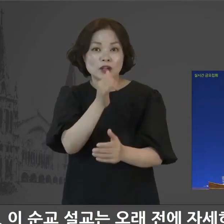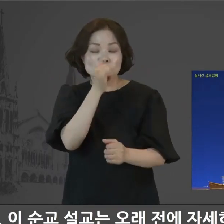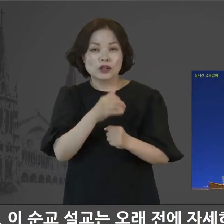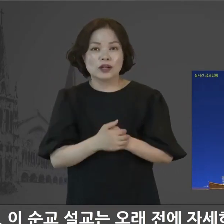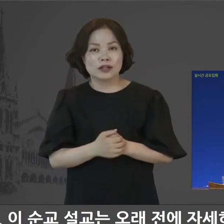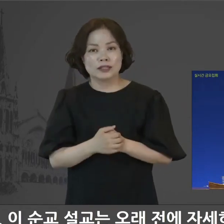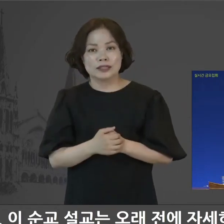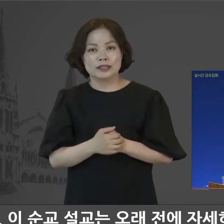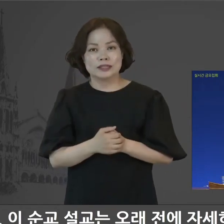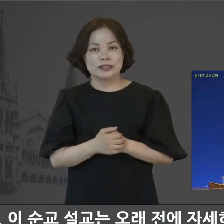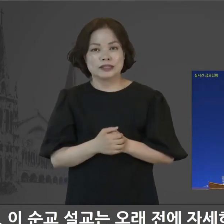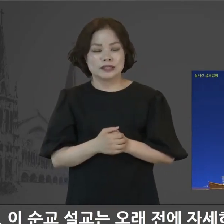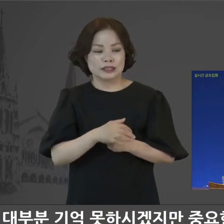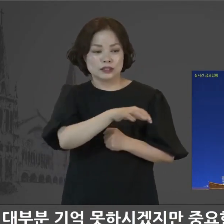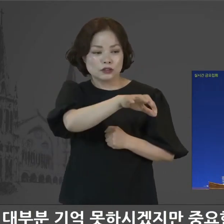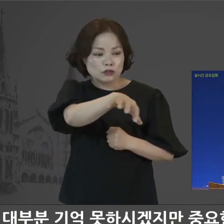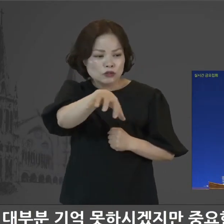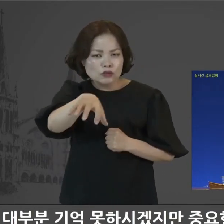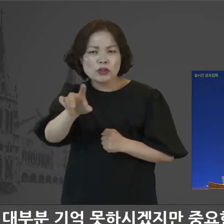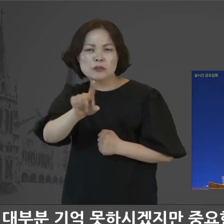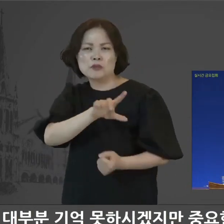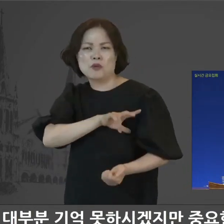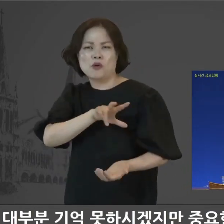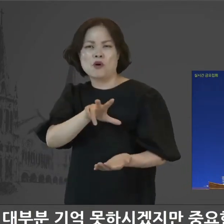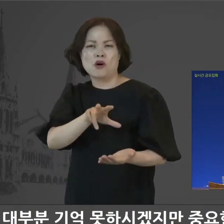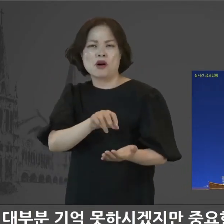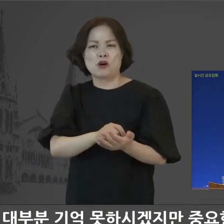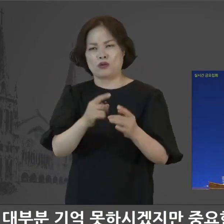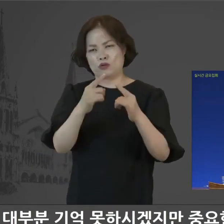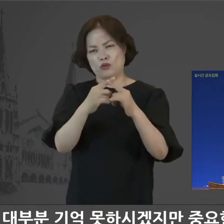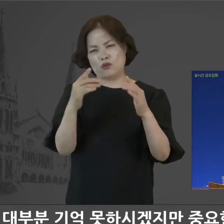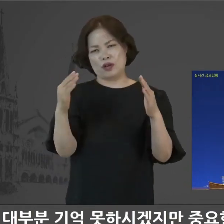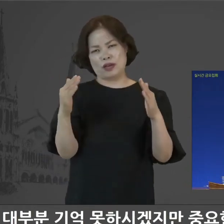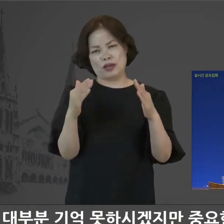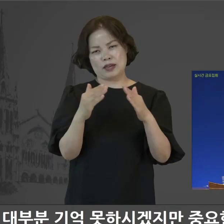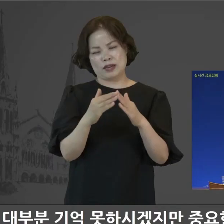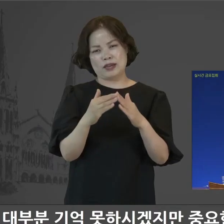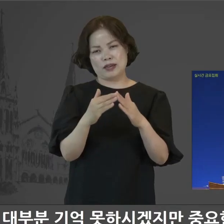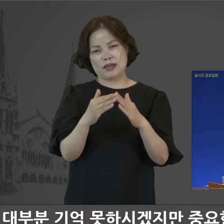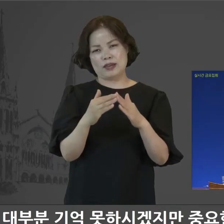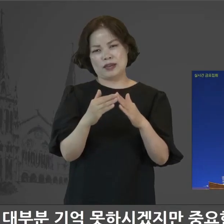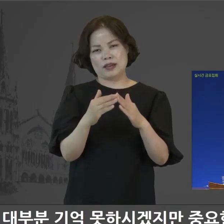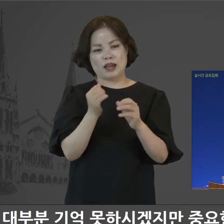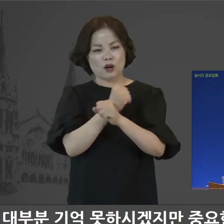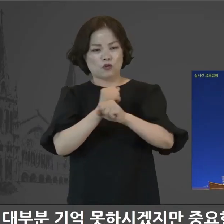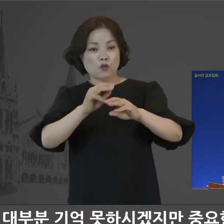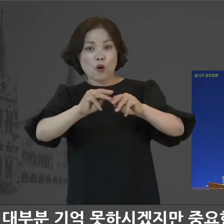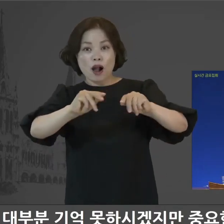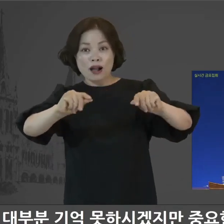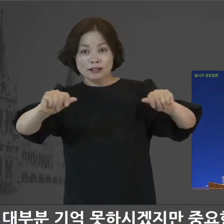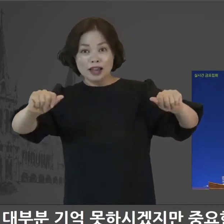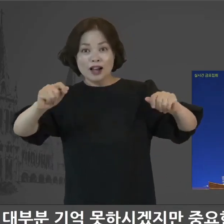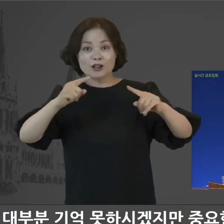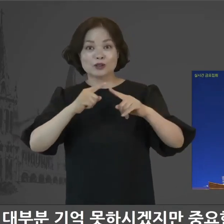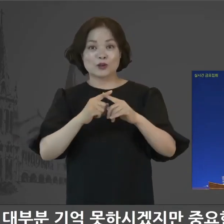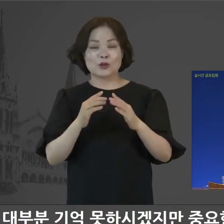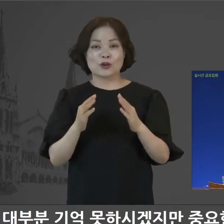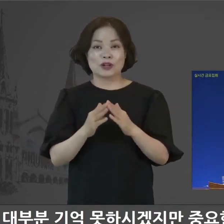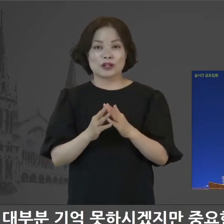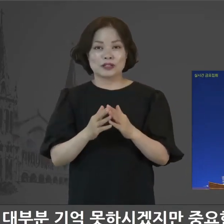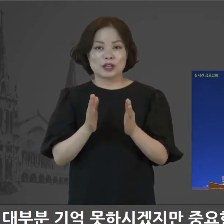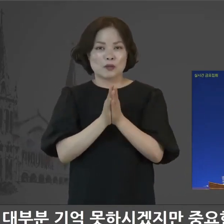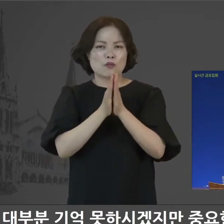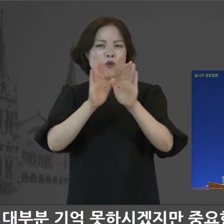근데 그 훑는 주제가 뭐냐면 교회예요. 교회, 광야 교회.